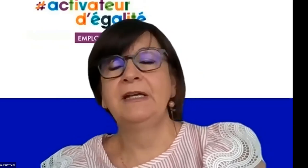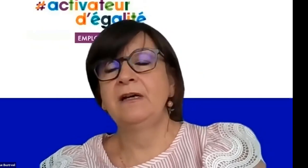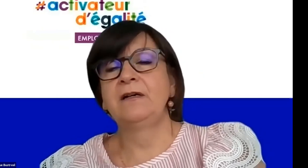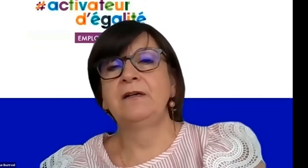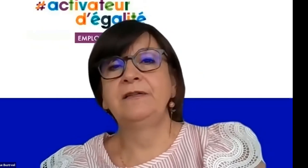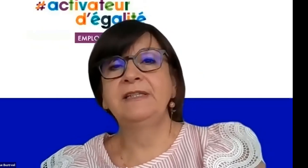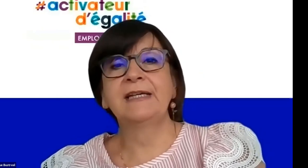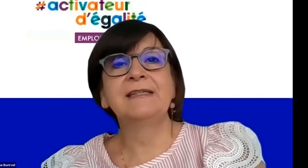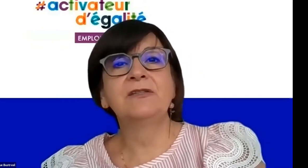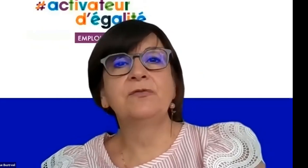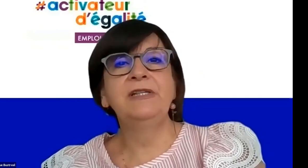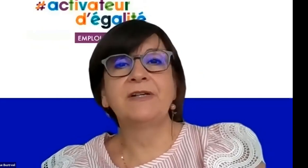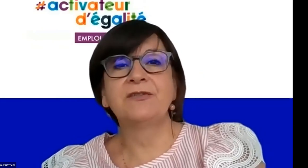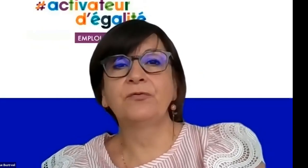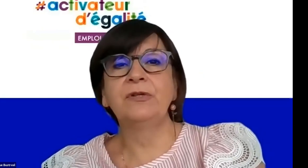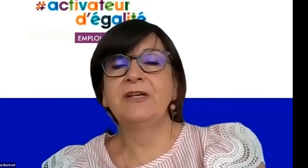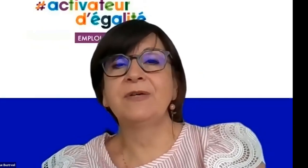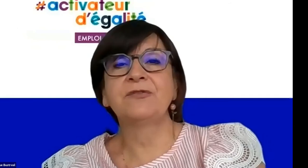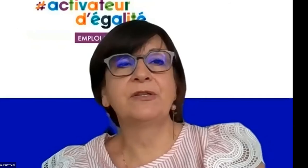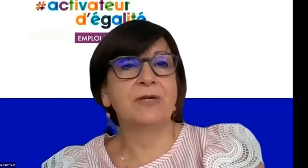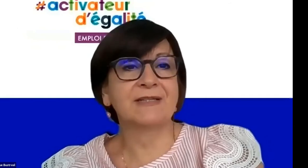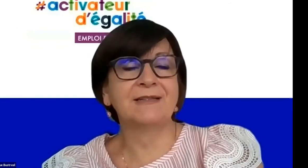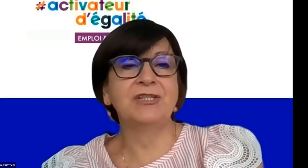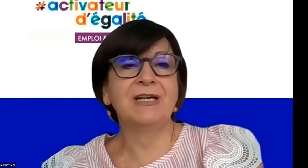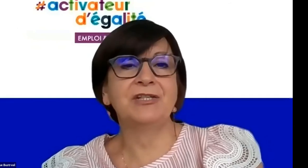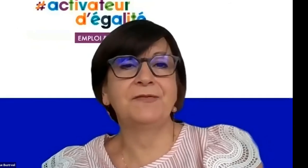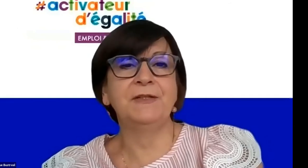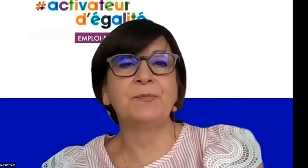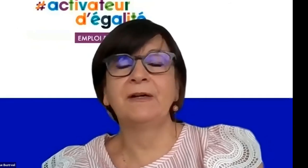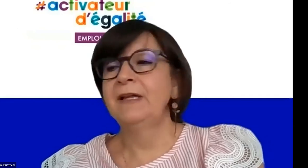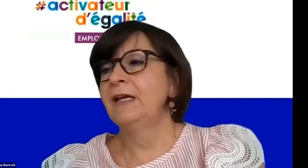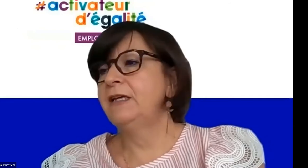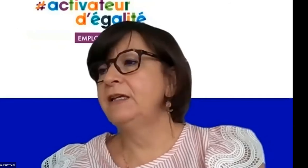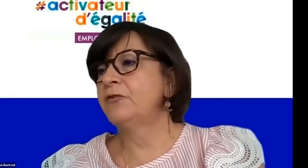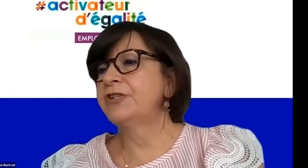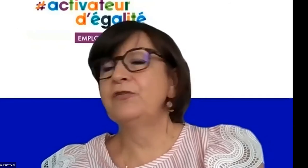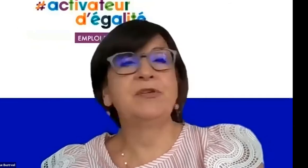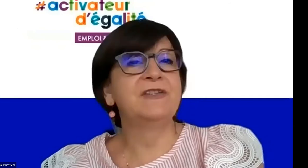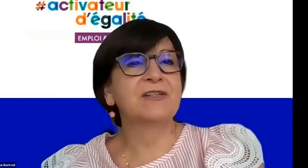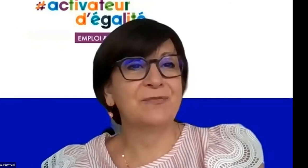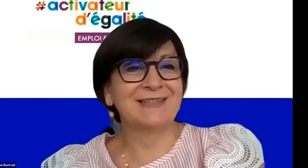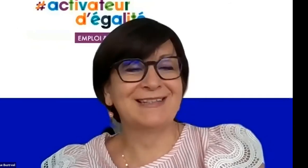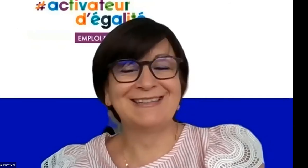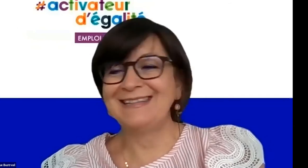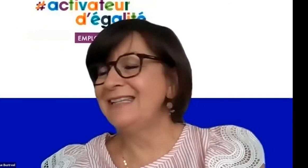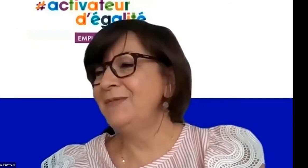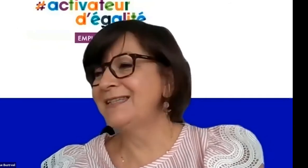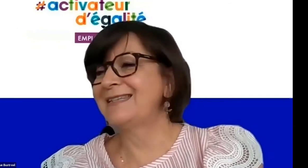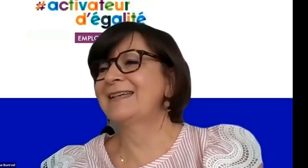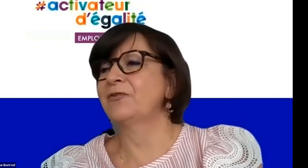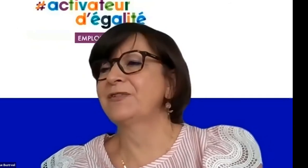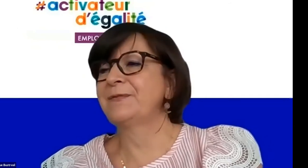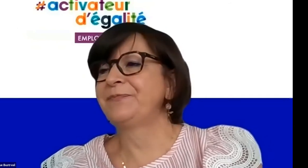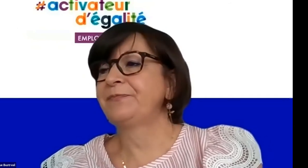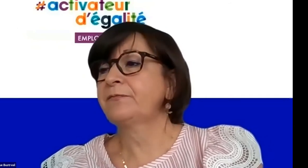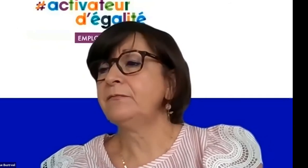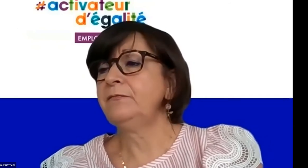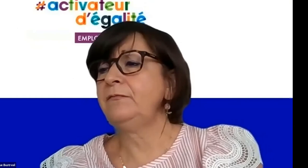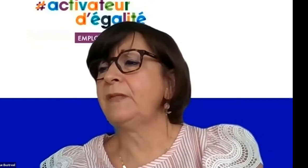Bustrel, directrice de l'innovation, de l'évaluation et de la stratégie à l'AGEFIPH. Et j'ai le plaisir ce matin d'animer cette